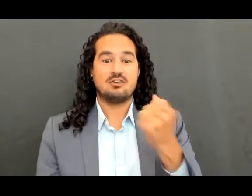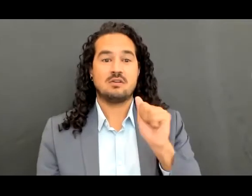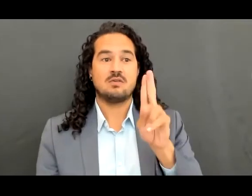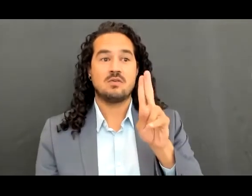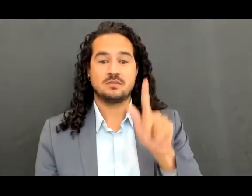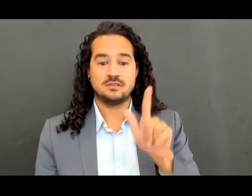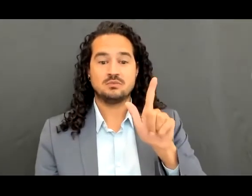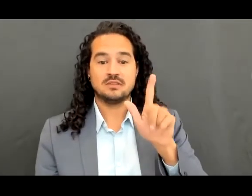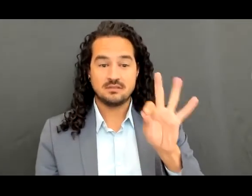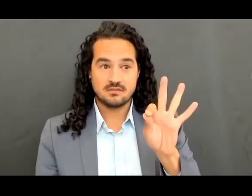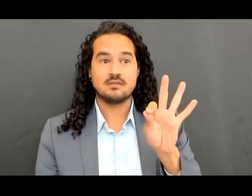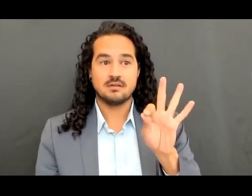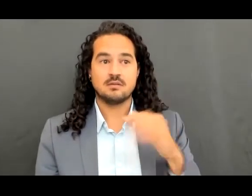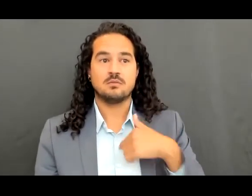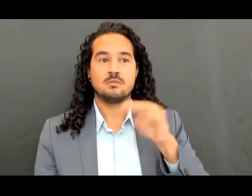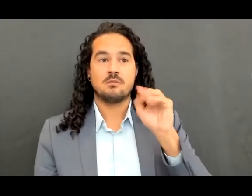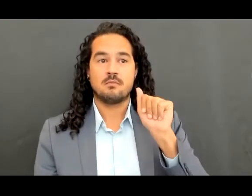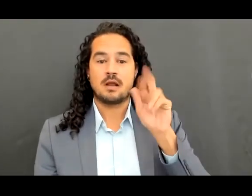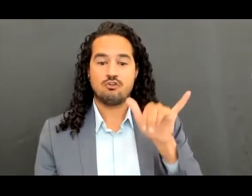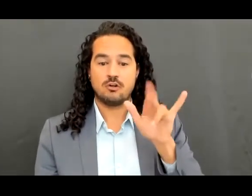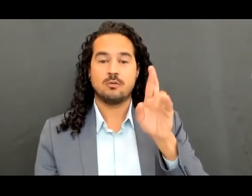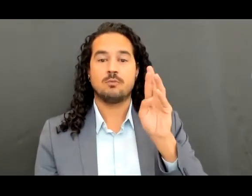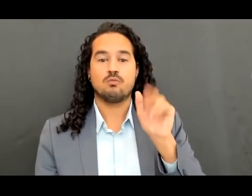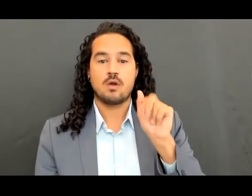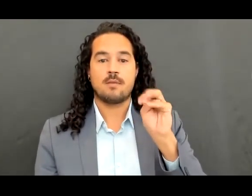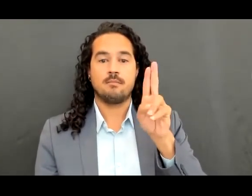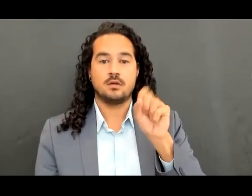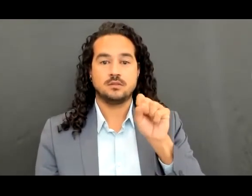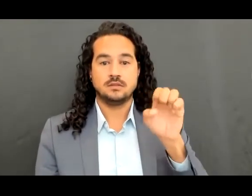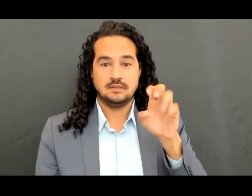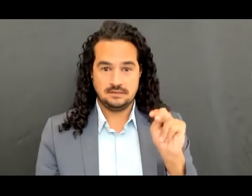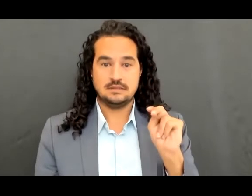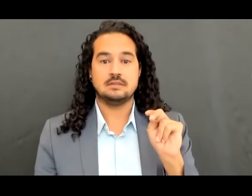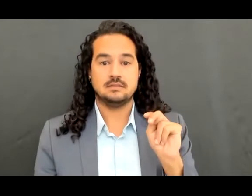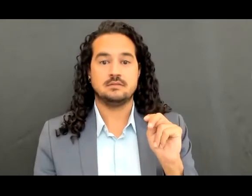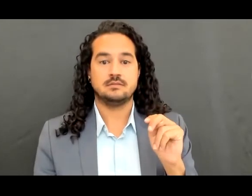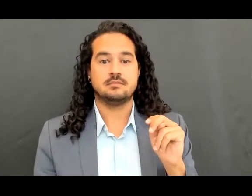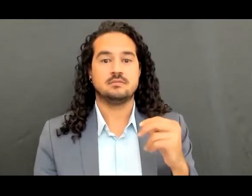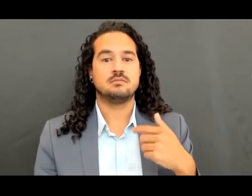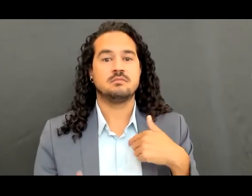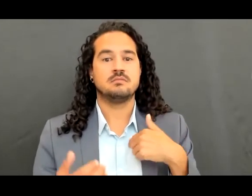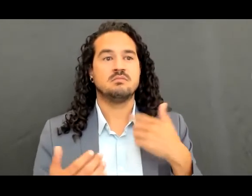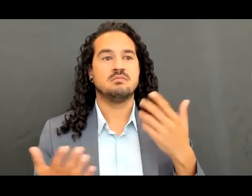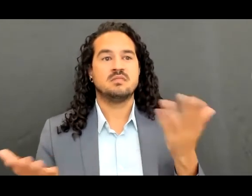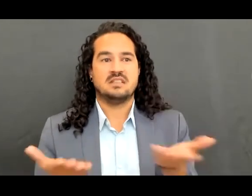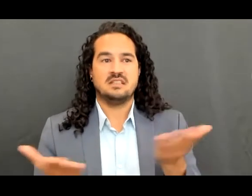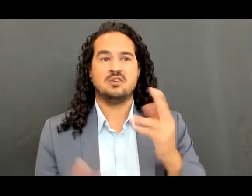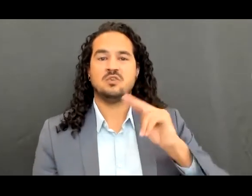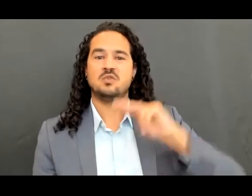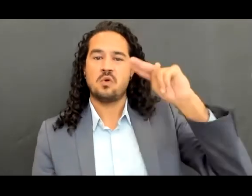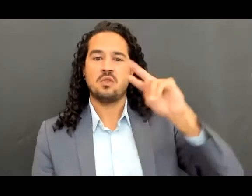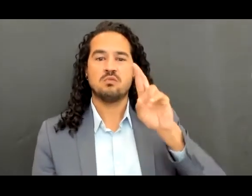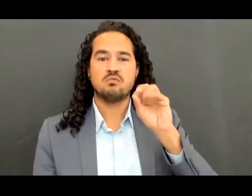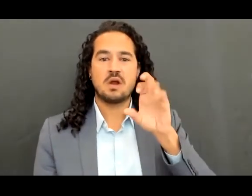agosto. Mi nombre es Mike Ramosen. Soy la oficial de información del norte de los Rockies, el equipo 2. Y solo